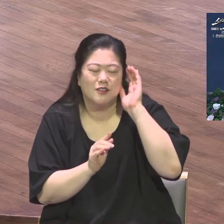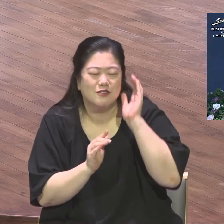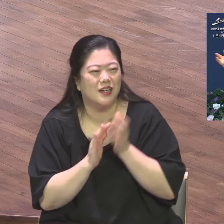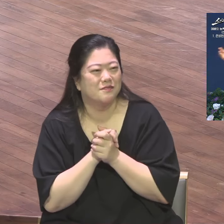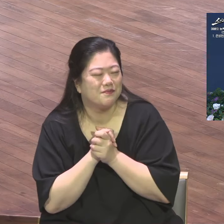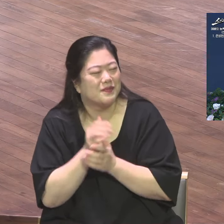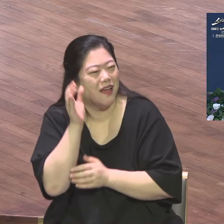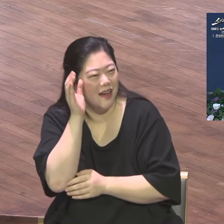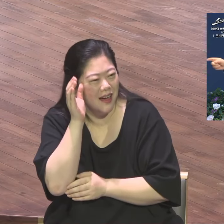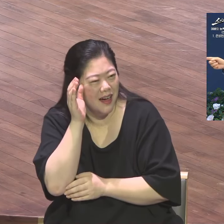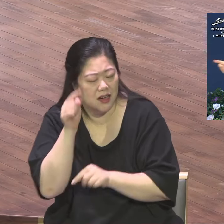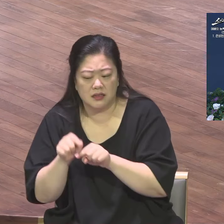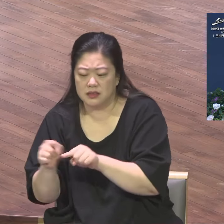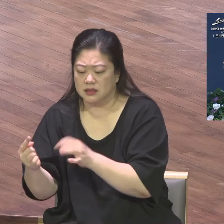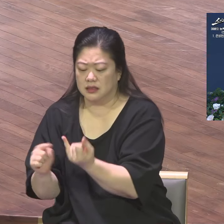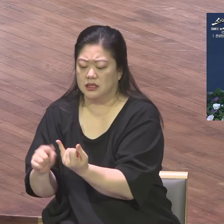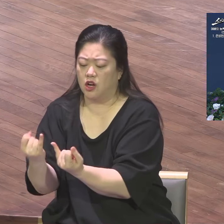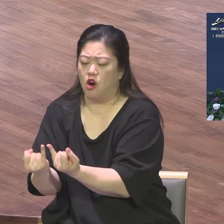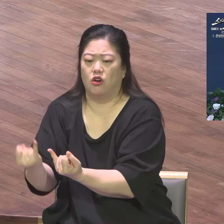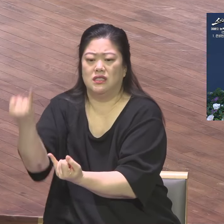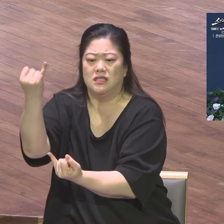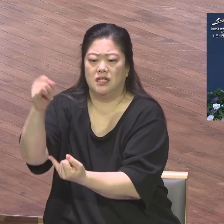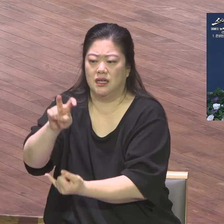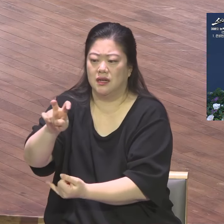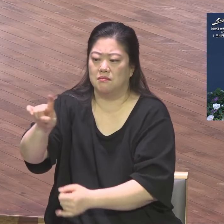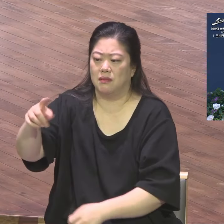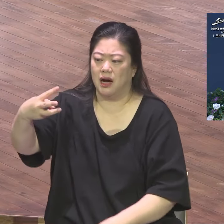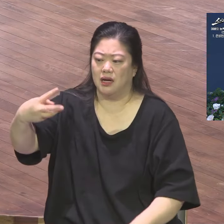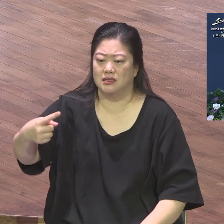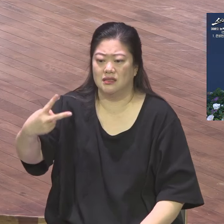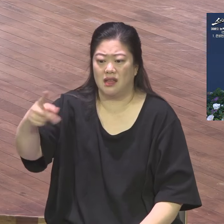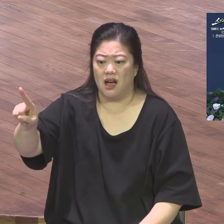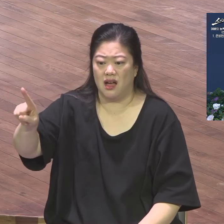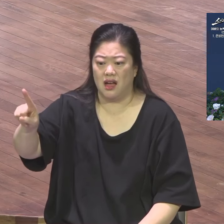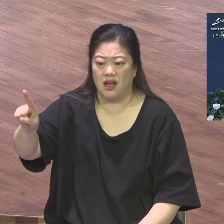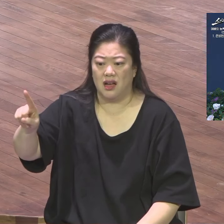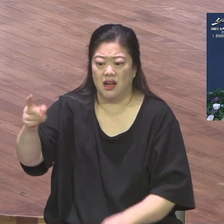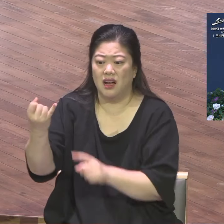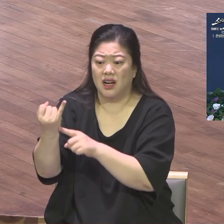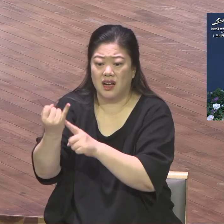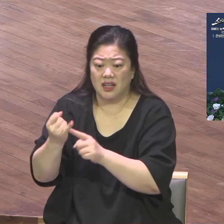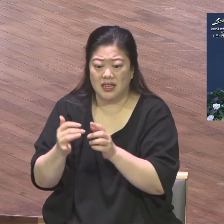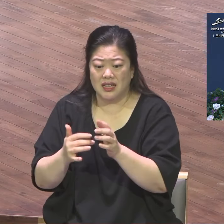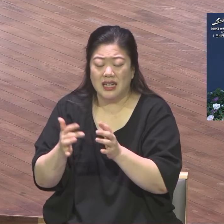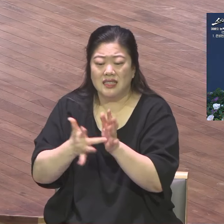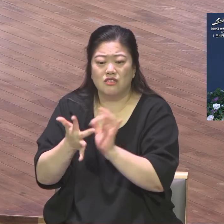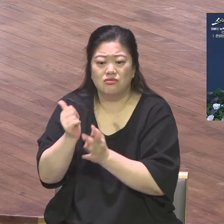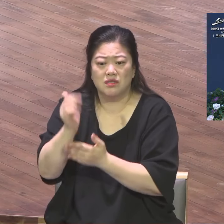말이야. 예수님 저 마리아 좀 보내서 좀 이렇게 좀 날 좀 도와주게 해주세요.